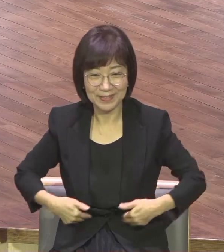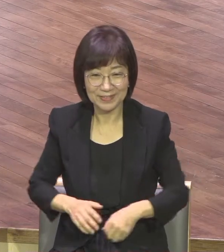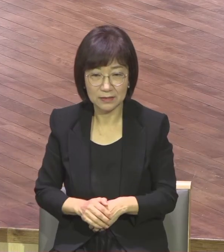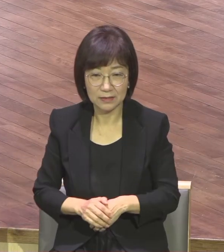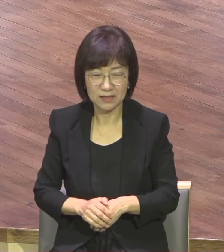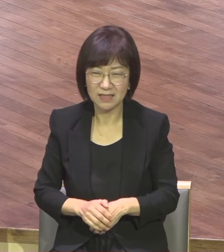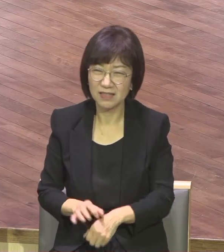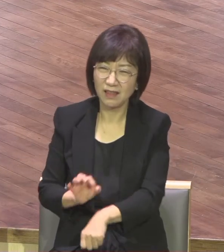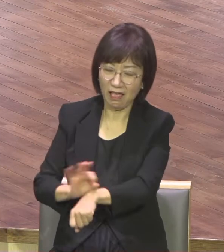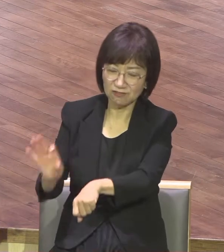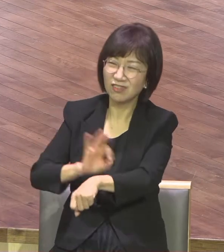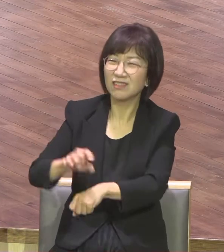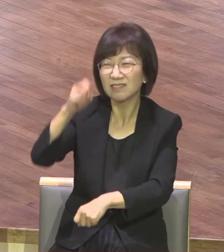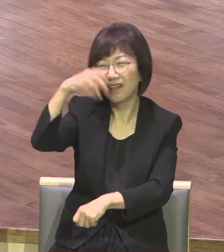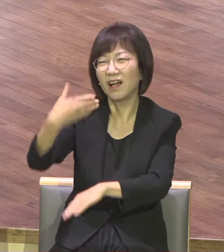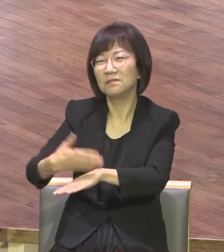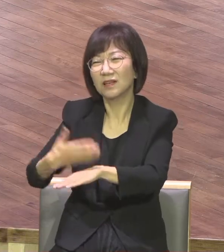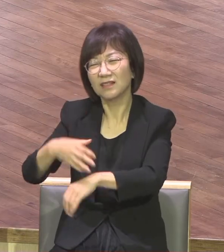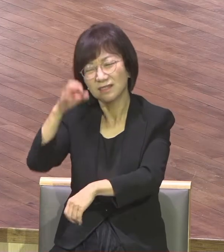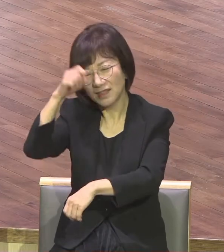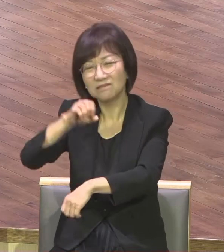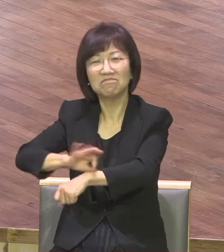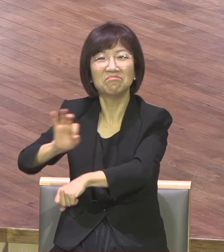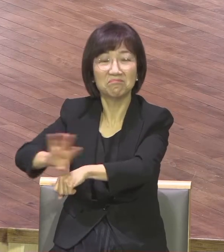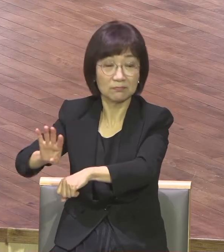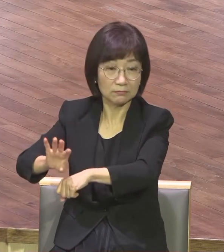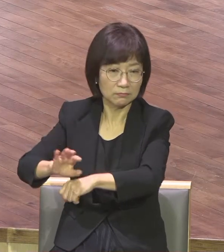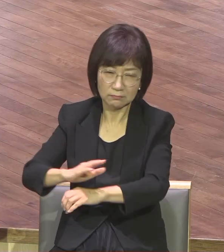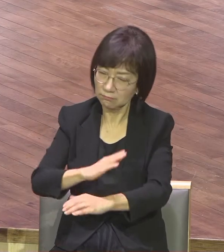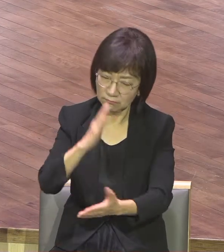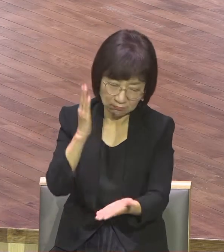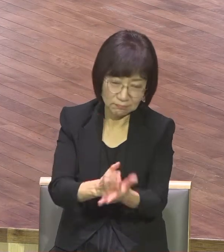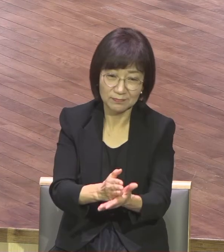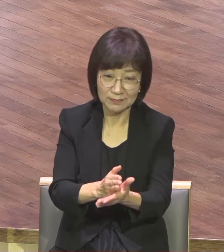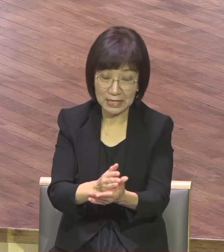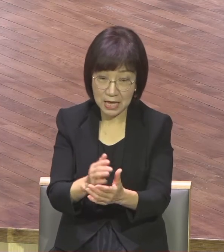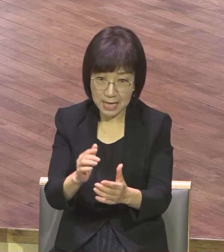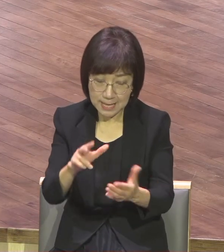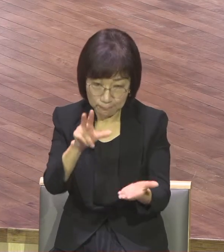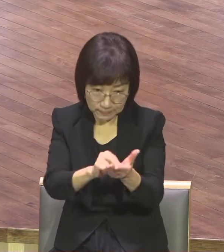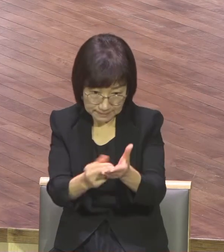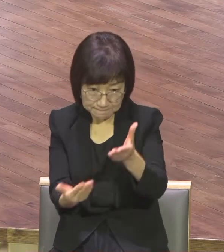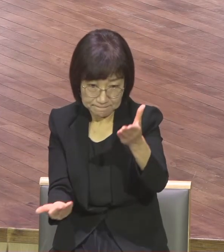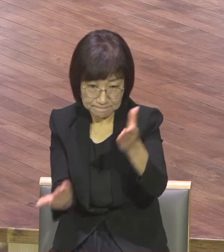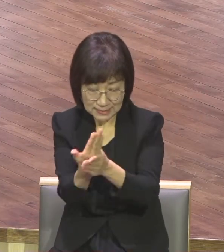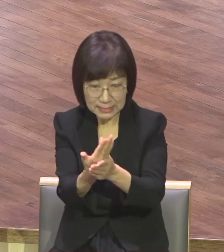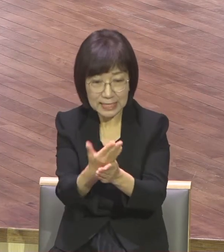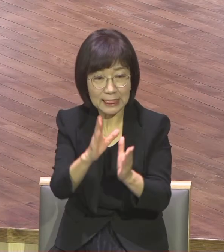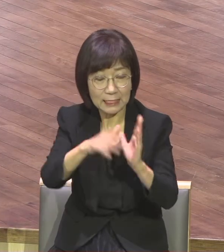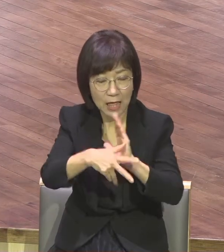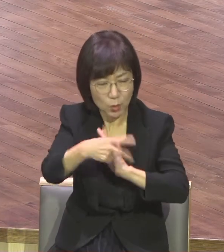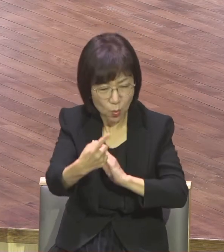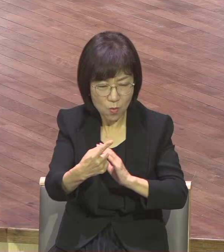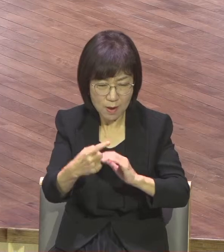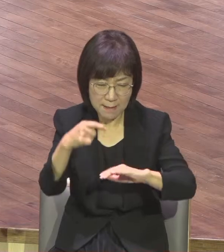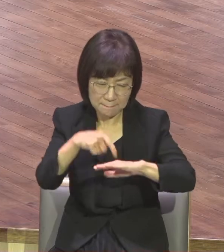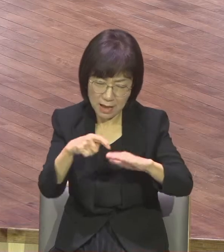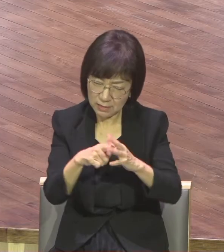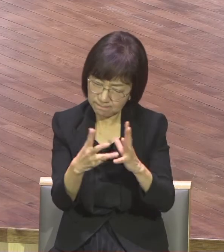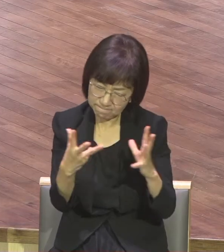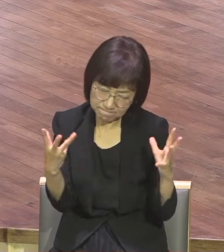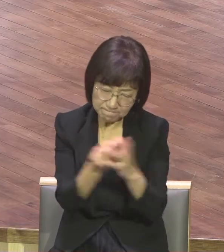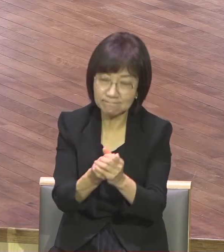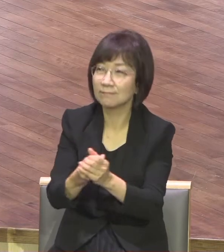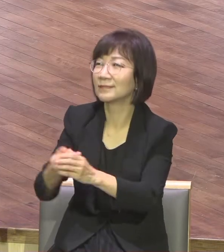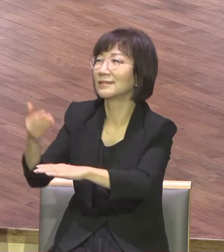되면 그래서 모든 문제와 사건 속에서 우리는 전심으로 감사하는 체질이 돼야 돼요.